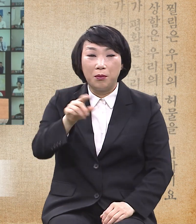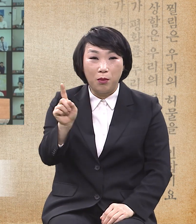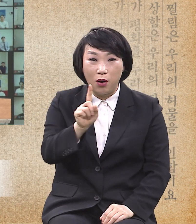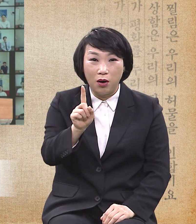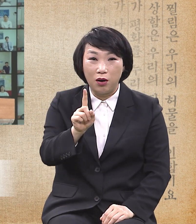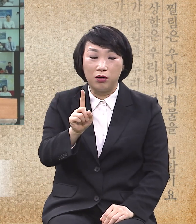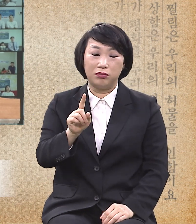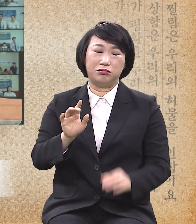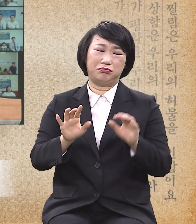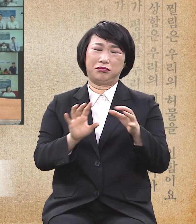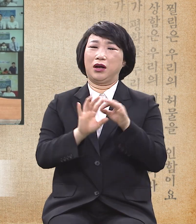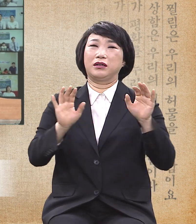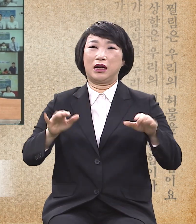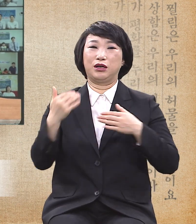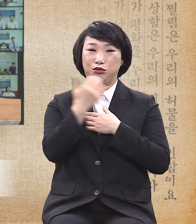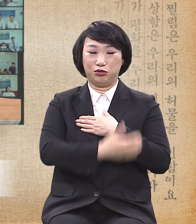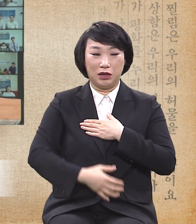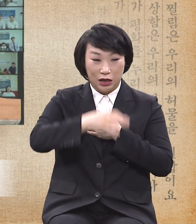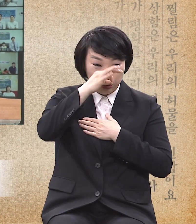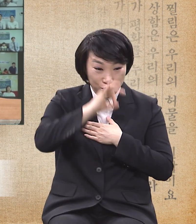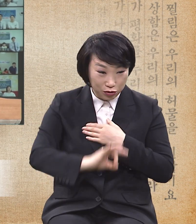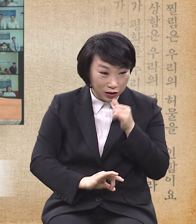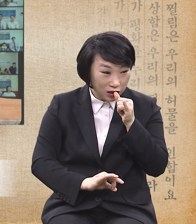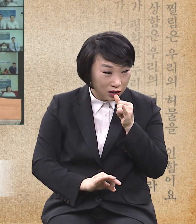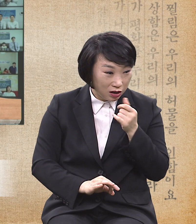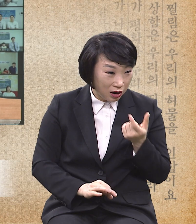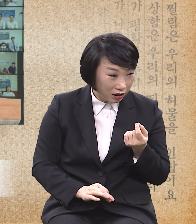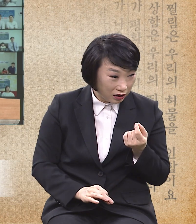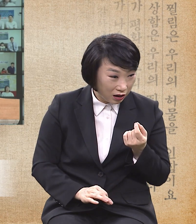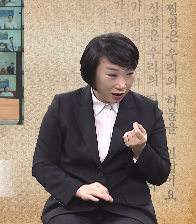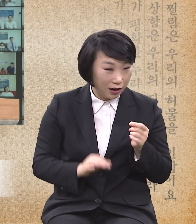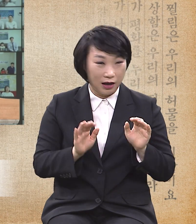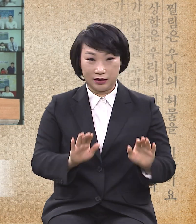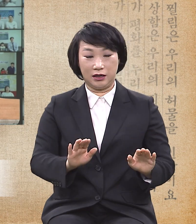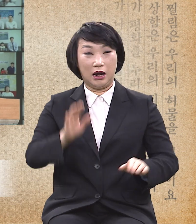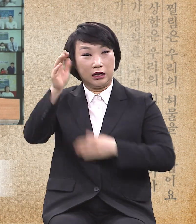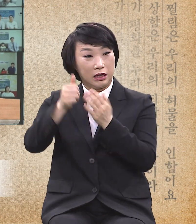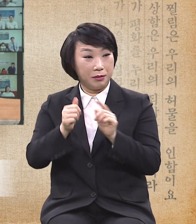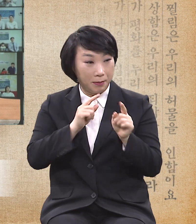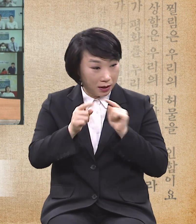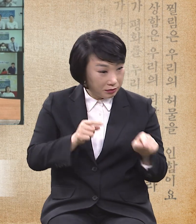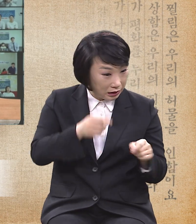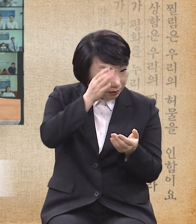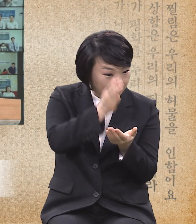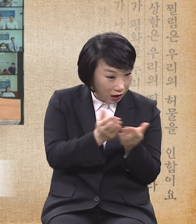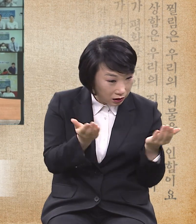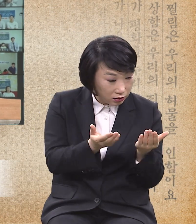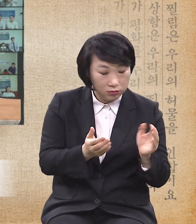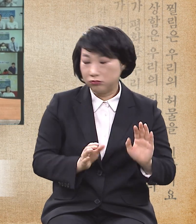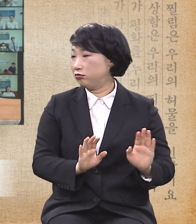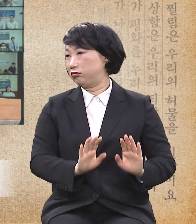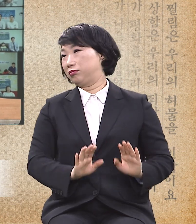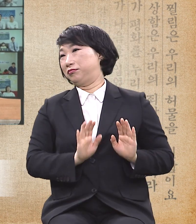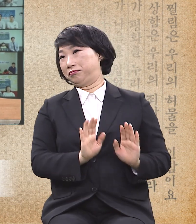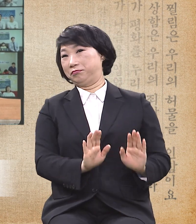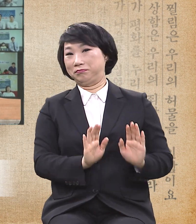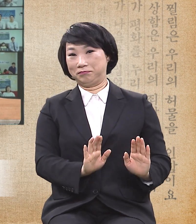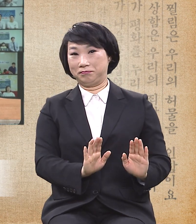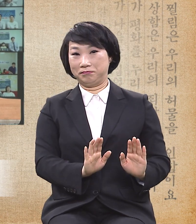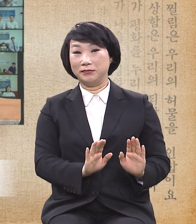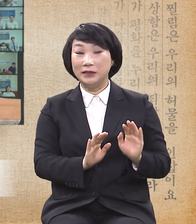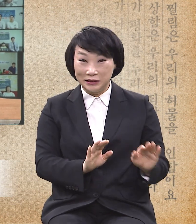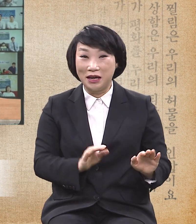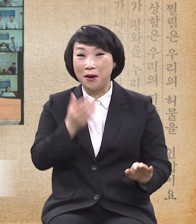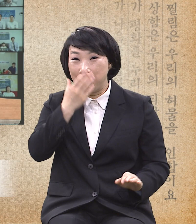형태로든 육신에 대한 유익이 있는가 싶어도 하나님이 하지 말라 했다면 안 하는